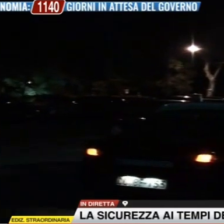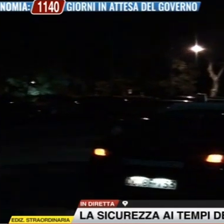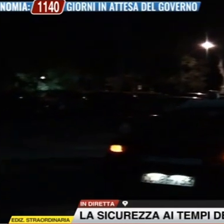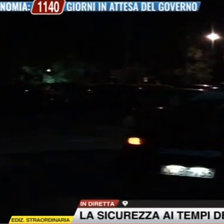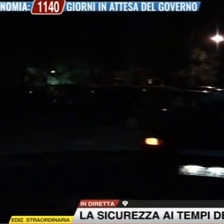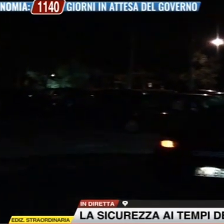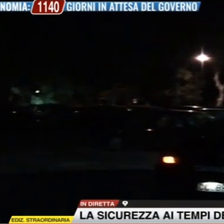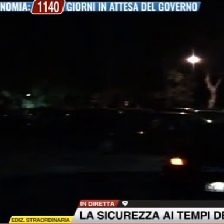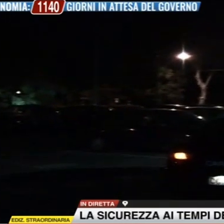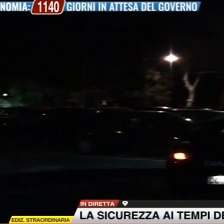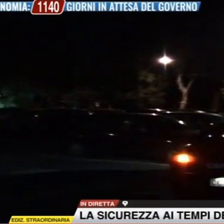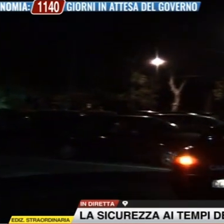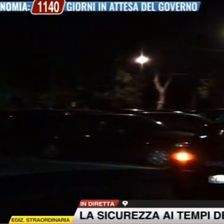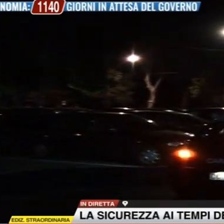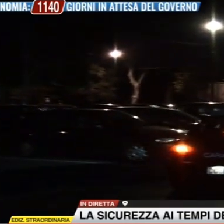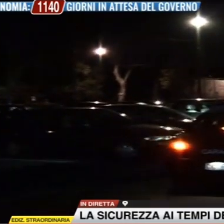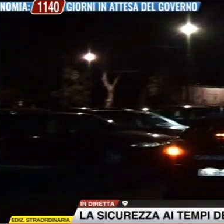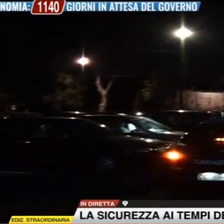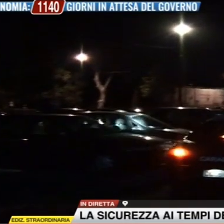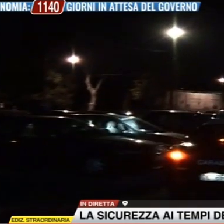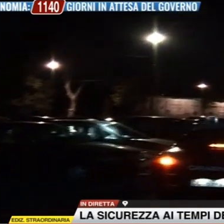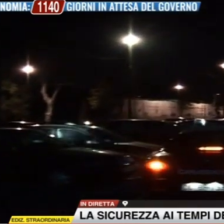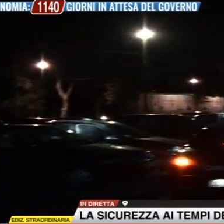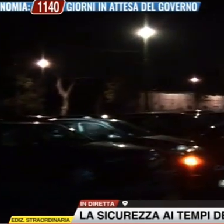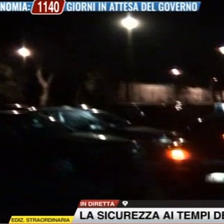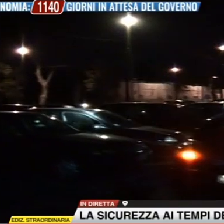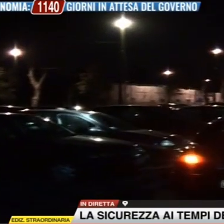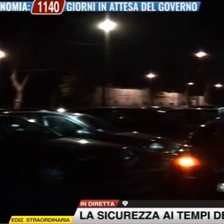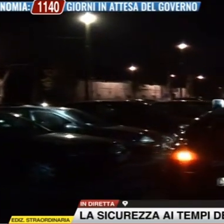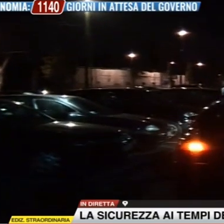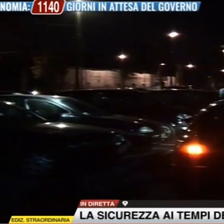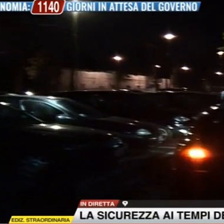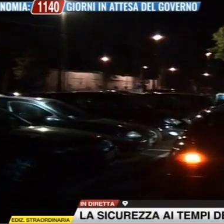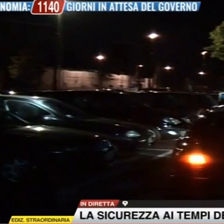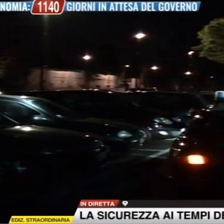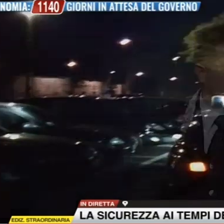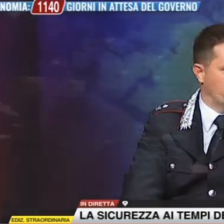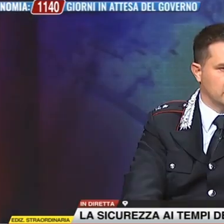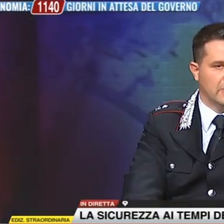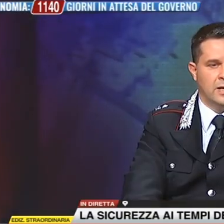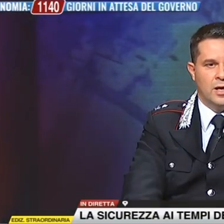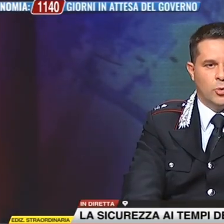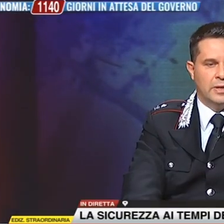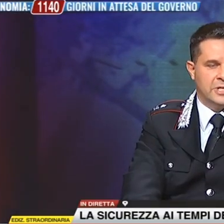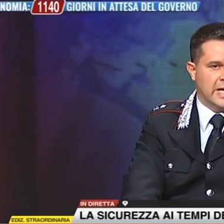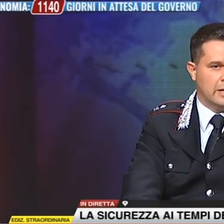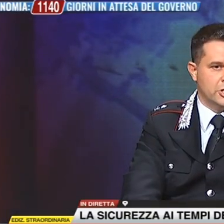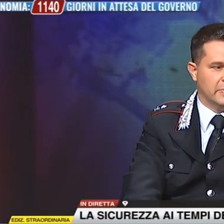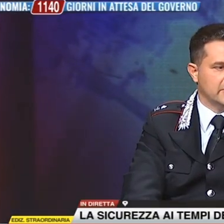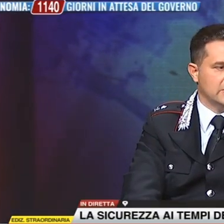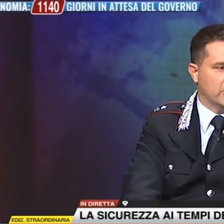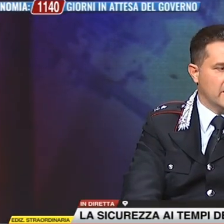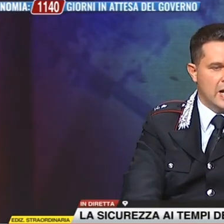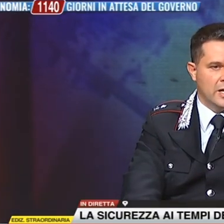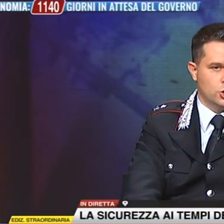affabili, estremamente così allettanti, e quindi riesce a carpire già da subito la fiducia della vittima. Quindi prestare la